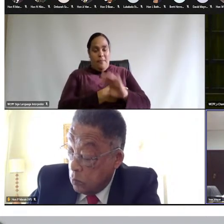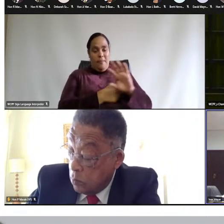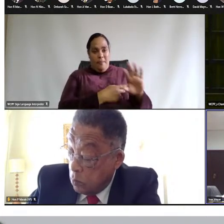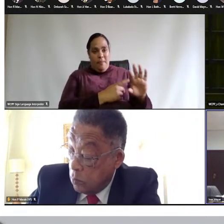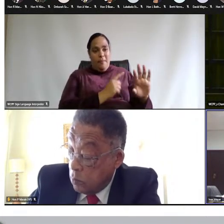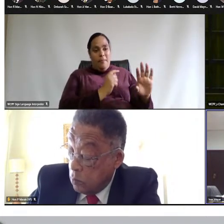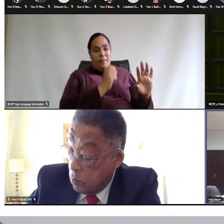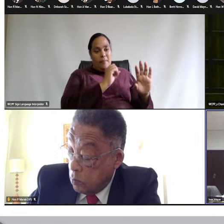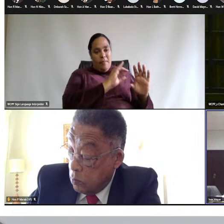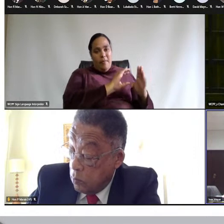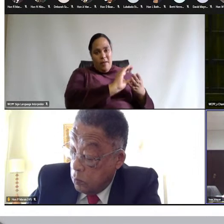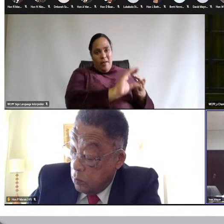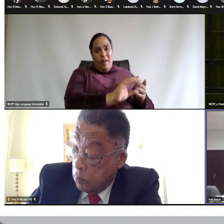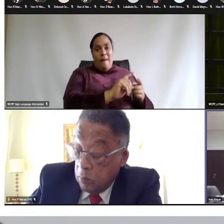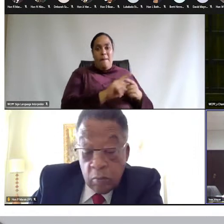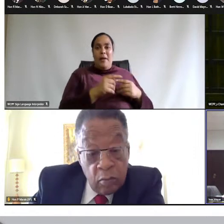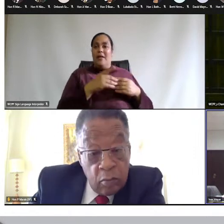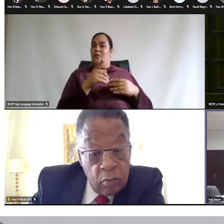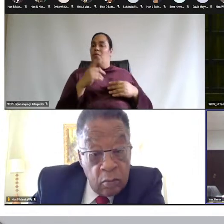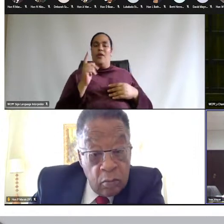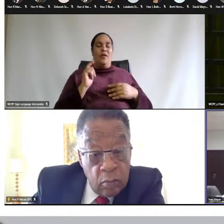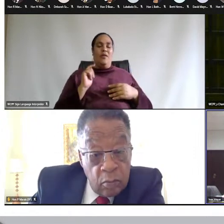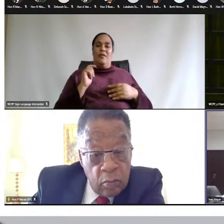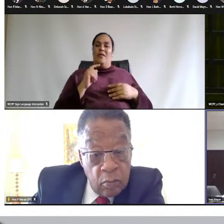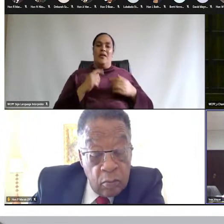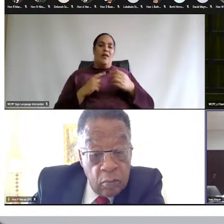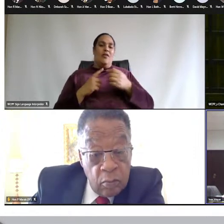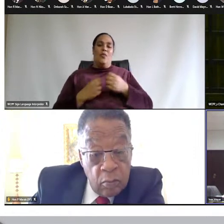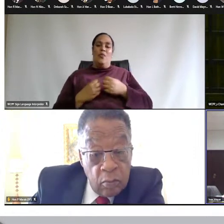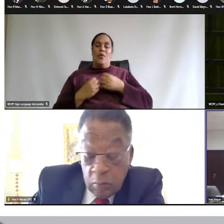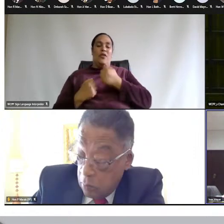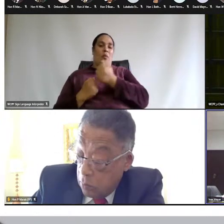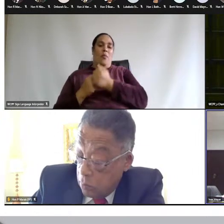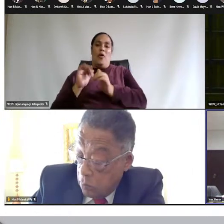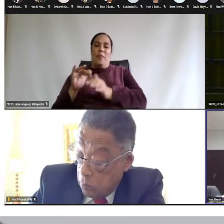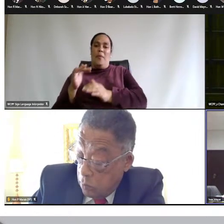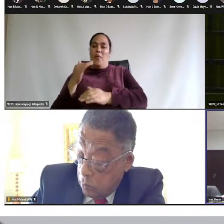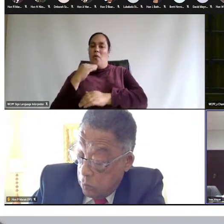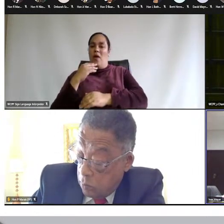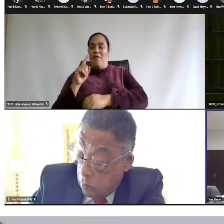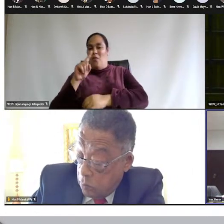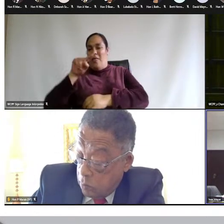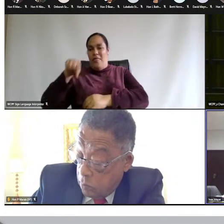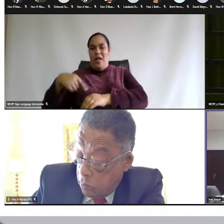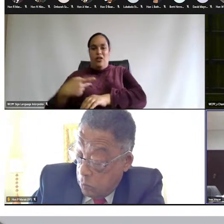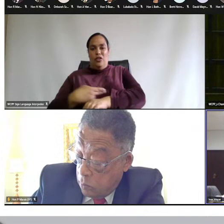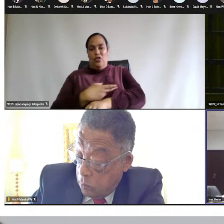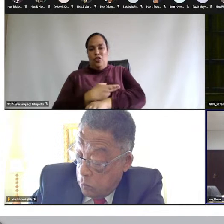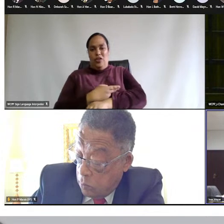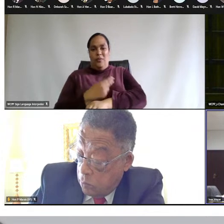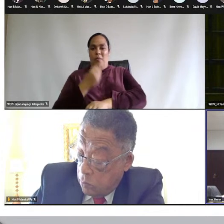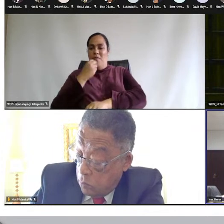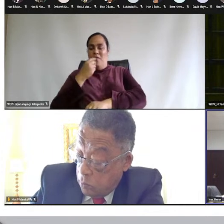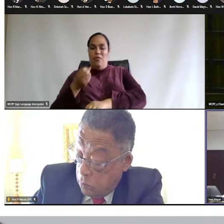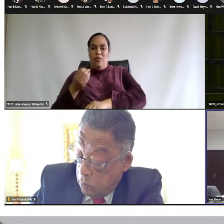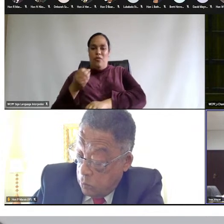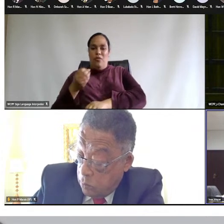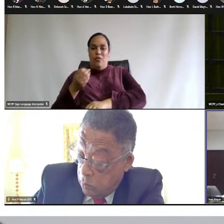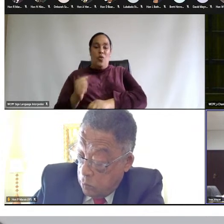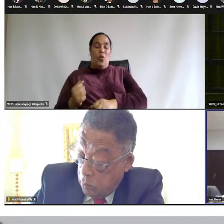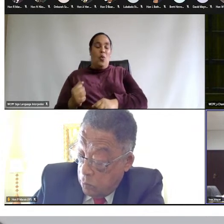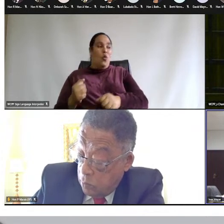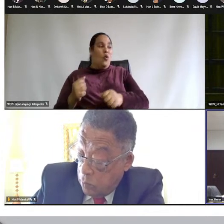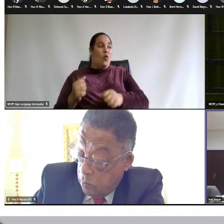baie versigtig wees, ons gaan nie vir mense 1000 skape veevoer gee nie van jou draagkrag.